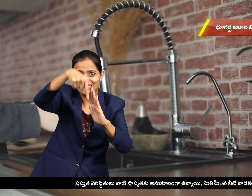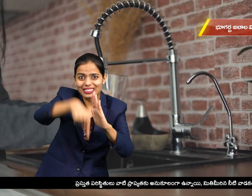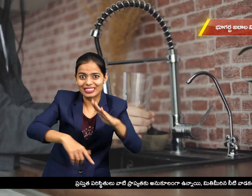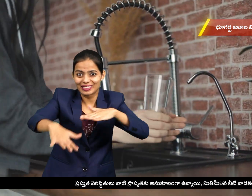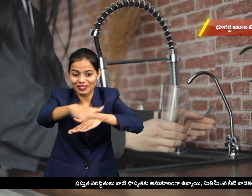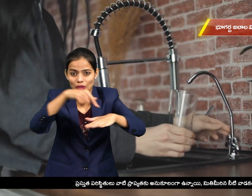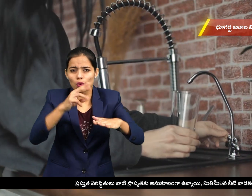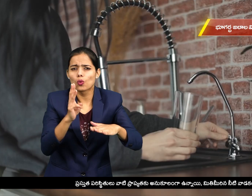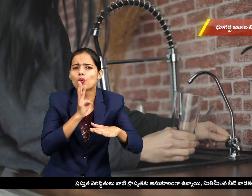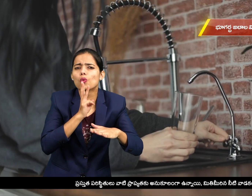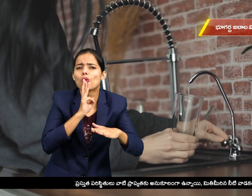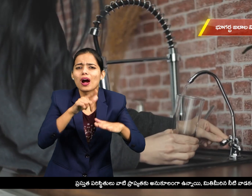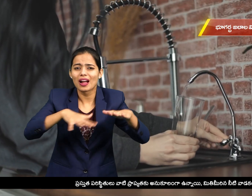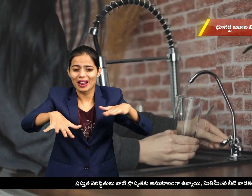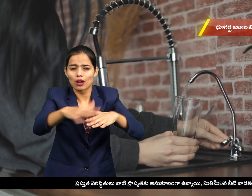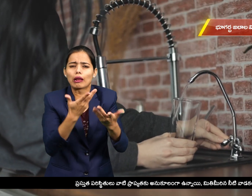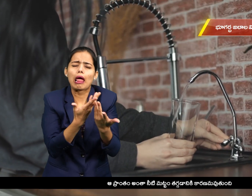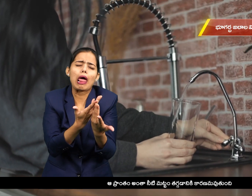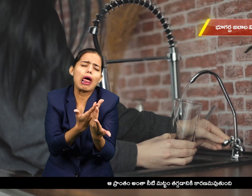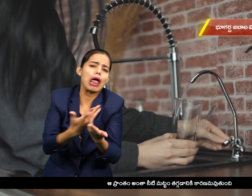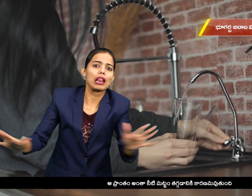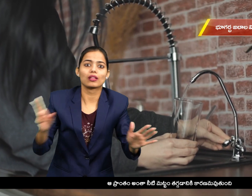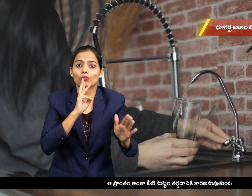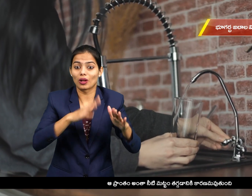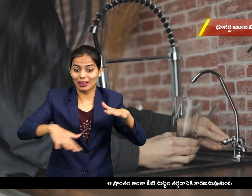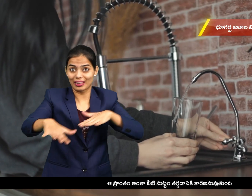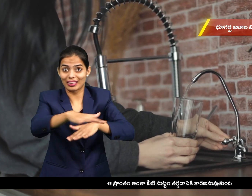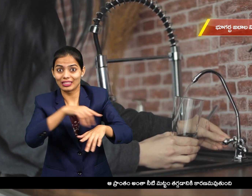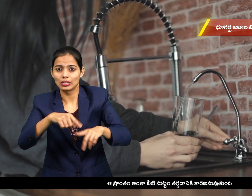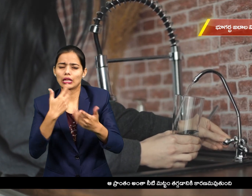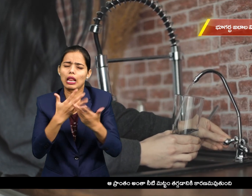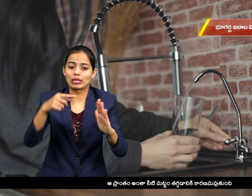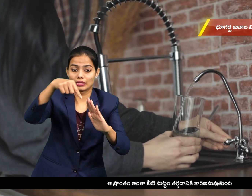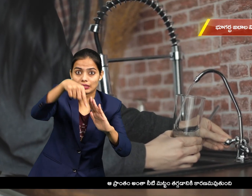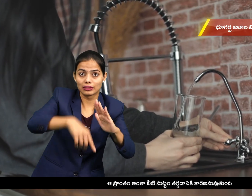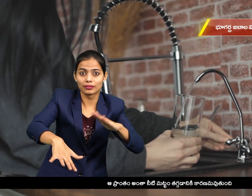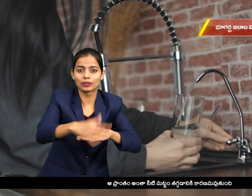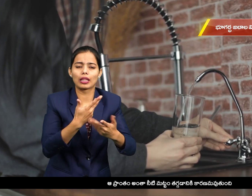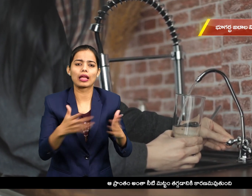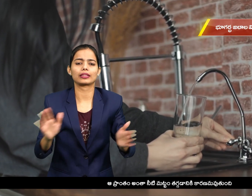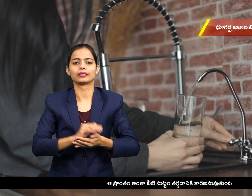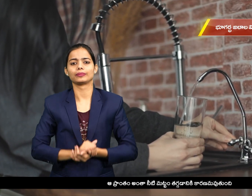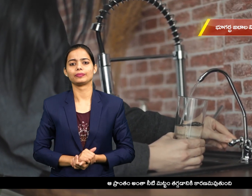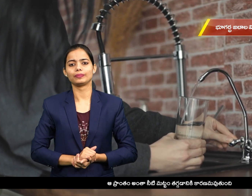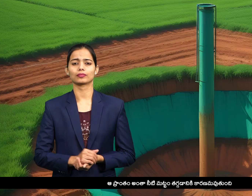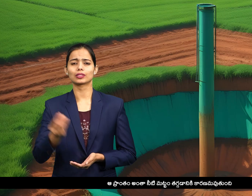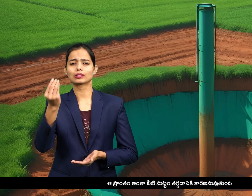ఉన్నాయి. మితిమీరిన నీటి వాడకం వల్ల ఆ ప్రాంతమంతా నీటి మట్టం తగ్గటానికి